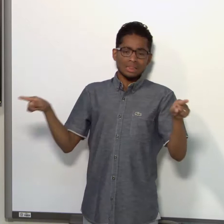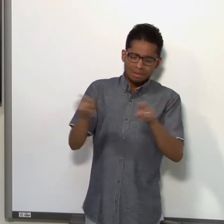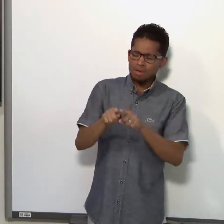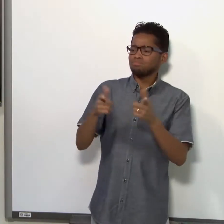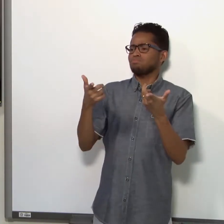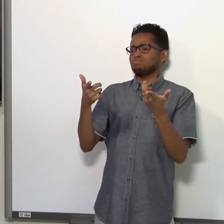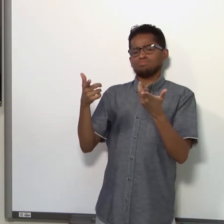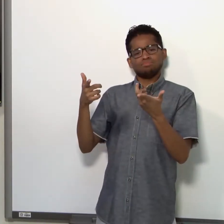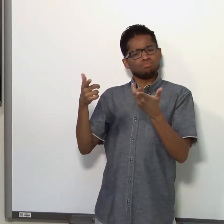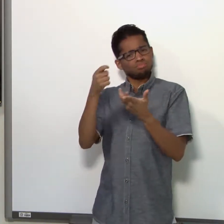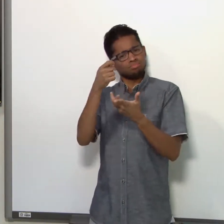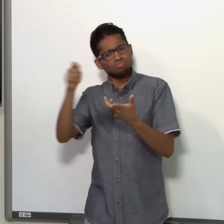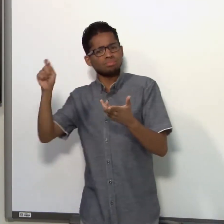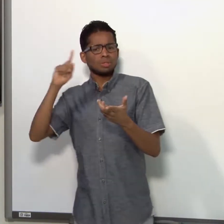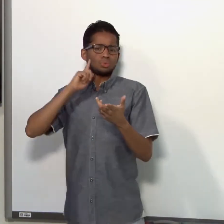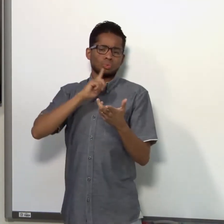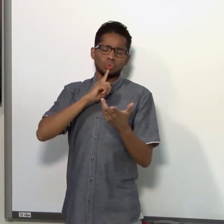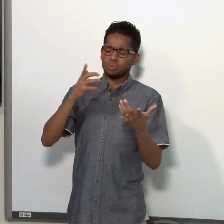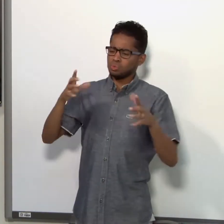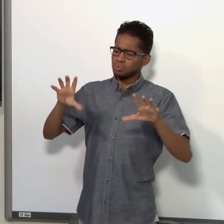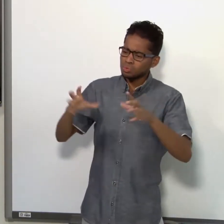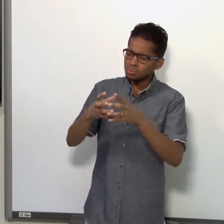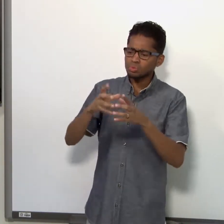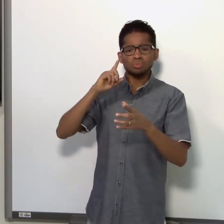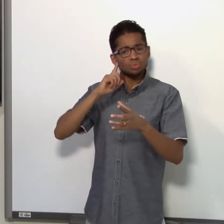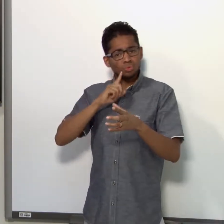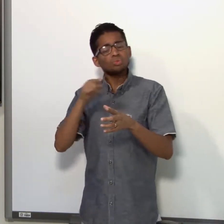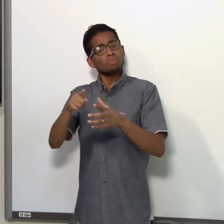bem como do fortalecimento dessas comunidades surdas.